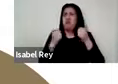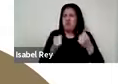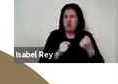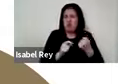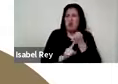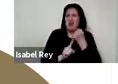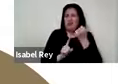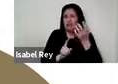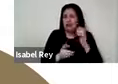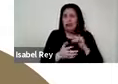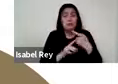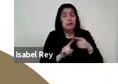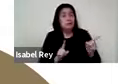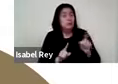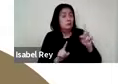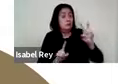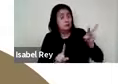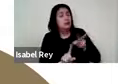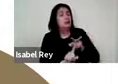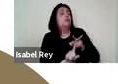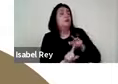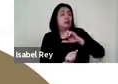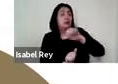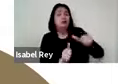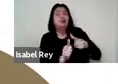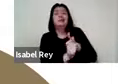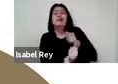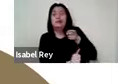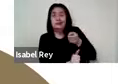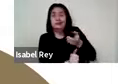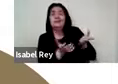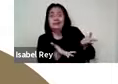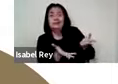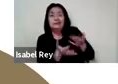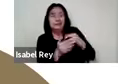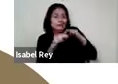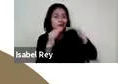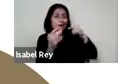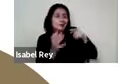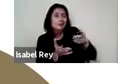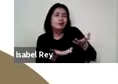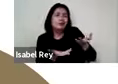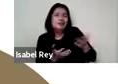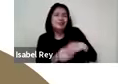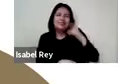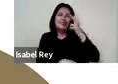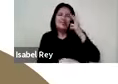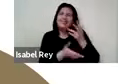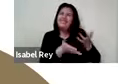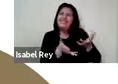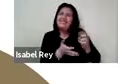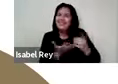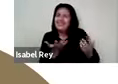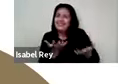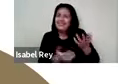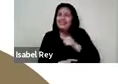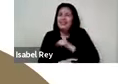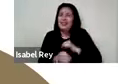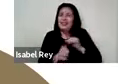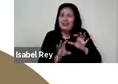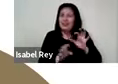pero a veces no miramos qué hay detrás de esa mirada, detrás de esa sonrisa, detrás de esa travesura, detrás de esa